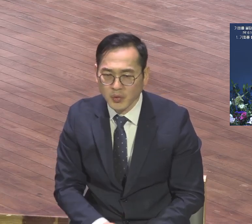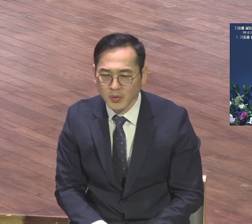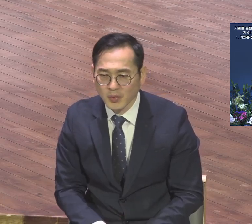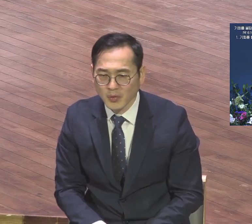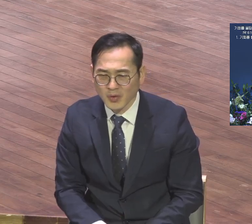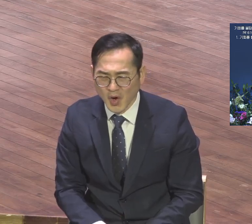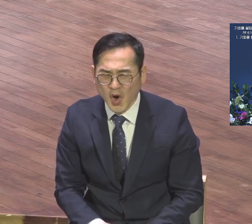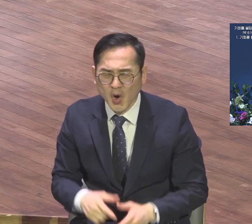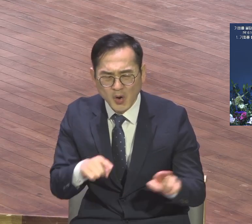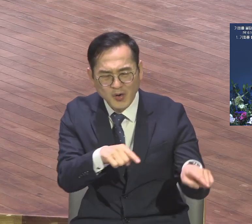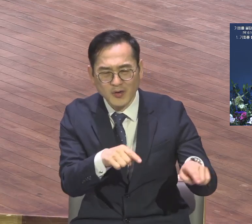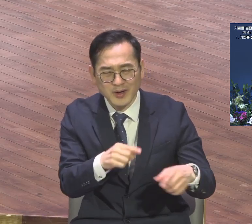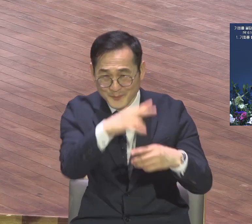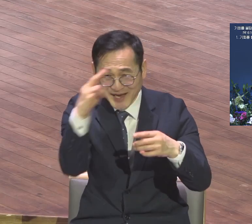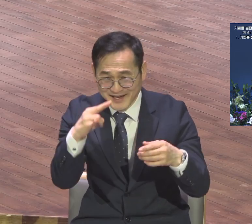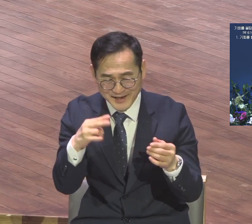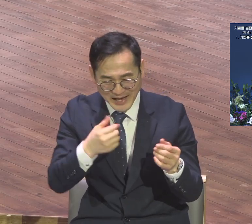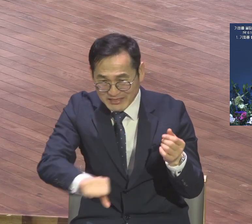지금.